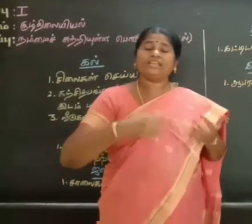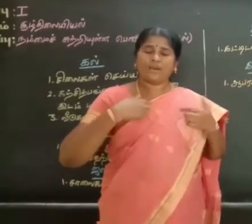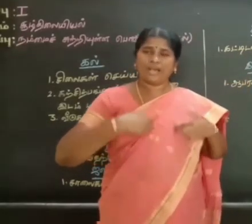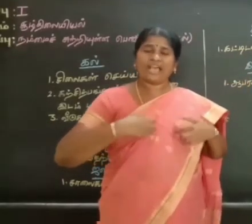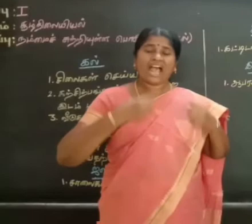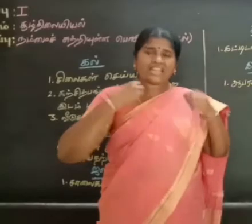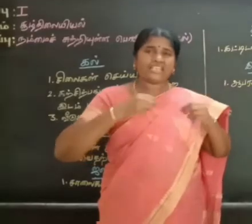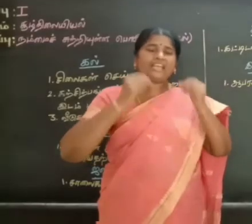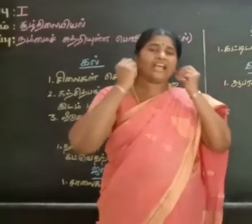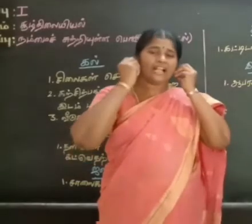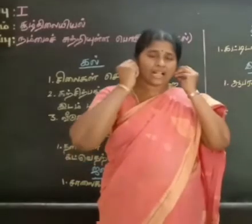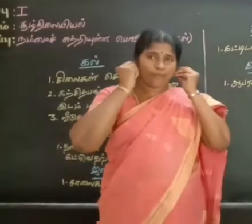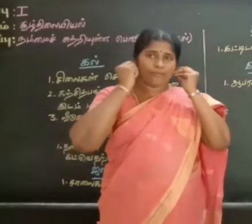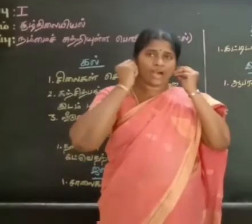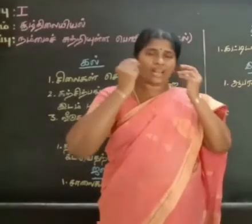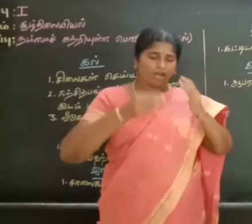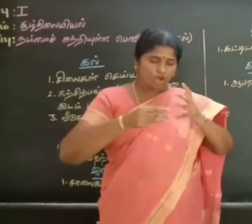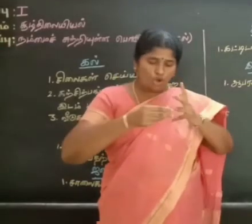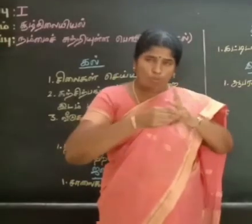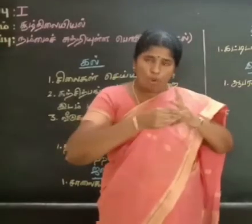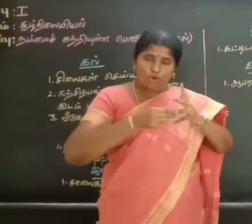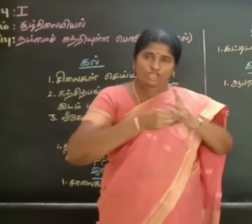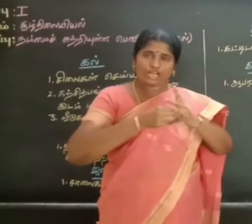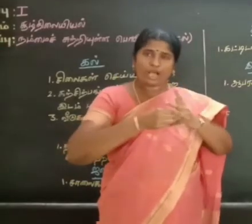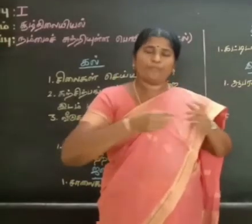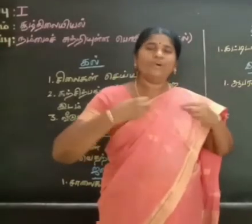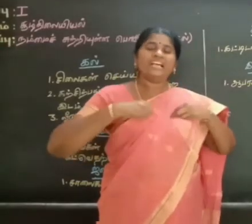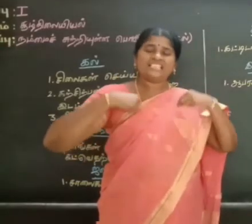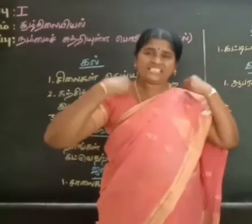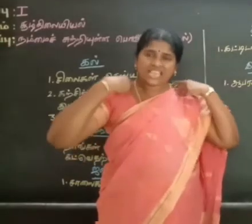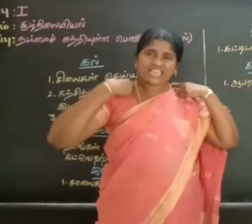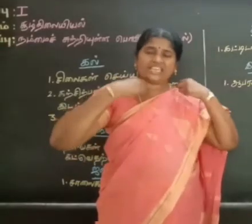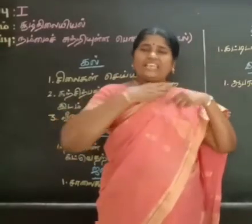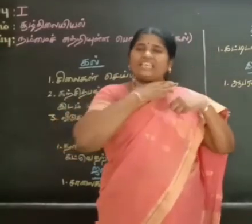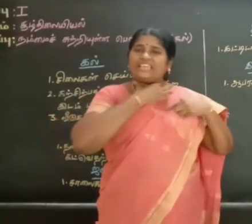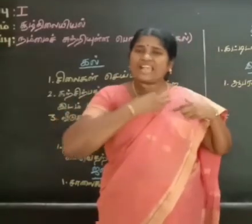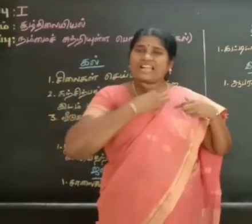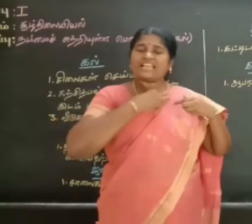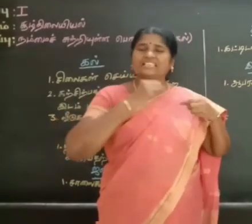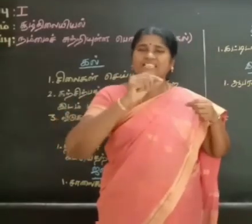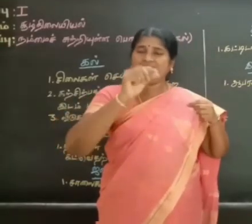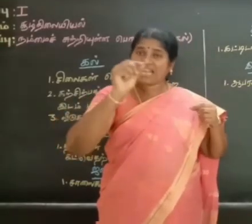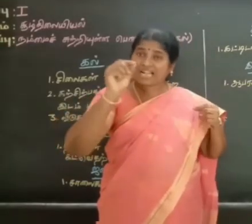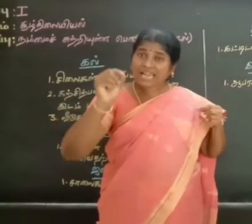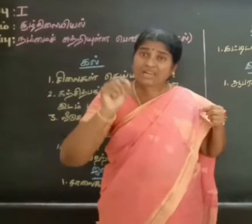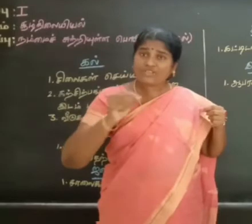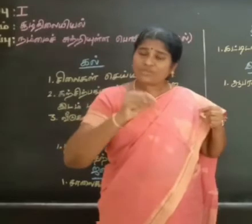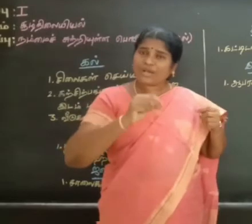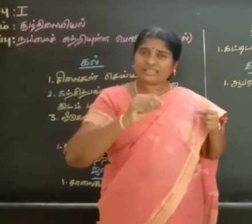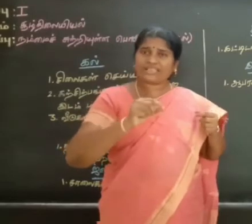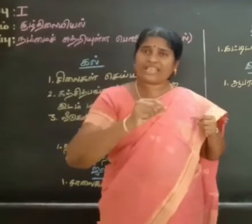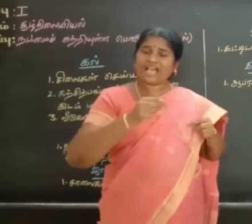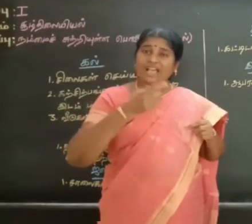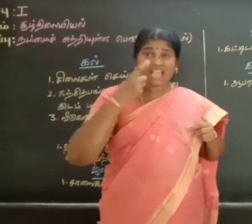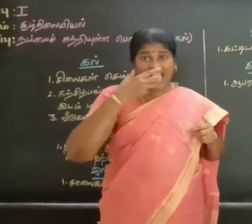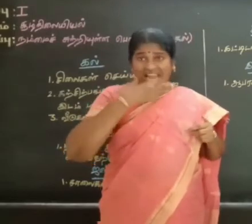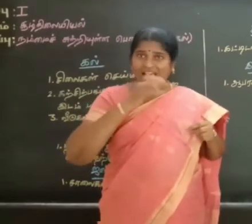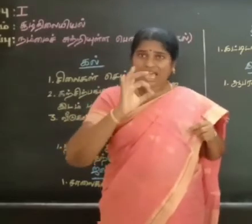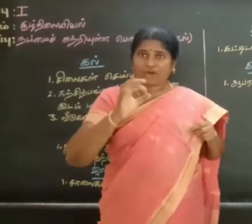நம்ம அணிகிற கம்மல், மோதிரம், செயின், நெக்லஸ் இதுல எல்லாம் கல்லு வச்சு பார்த்துக்கியா அழகா இருக்கும்